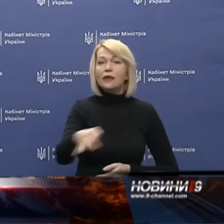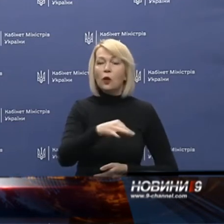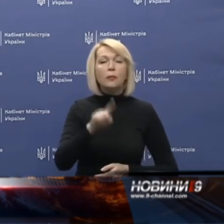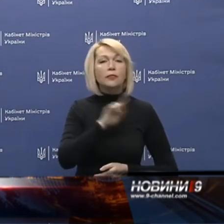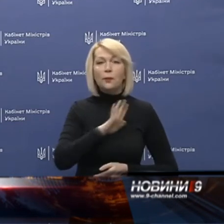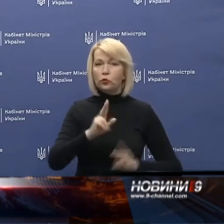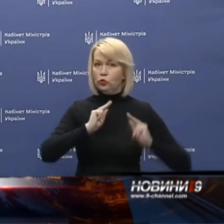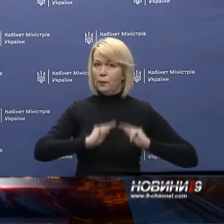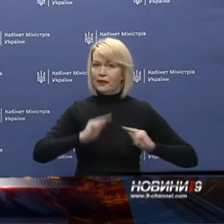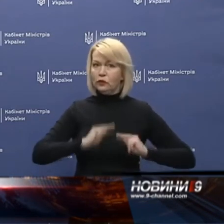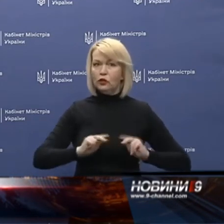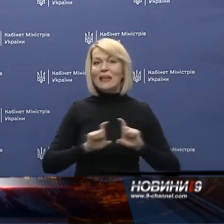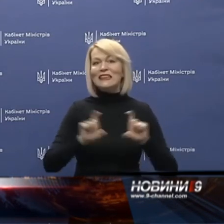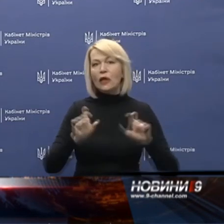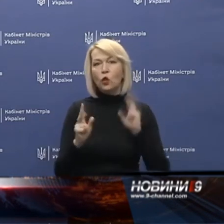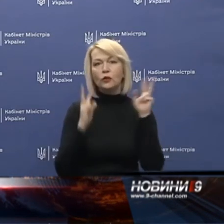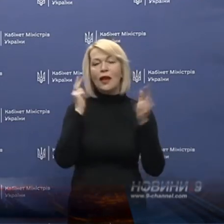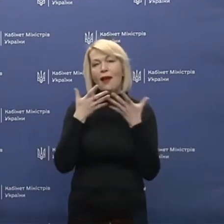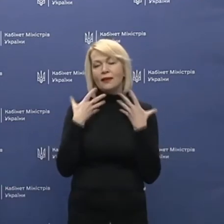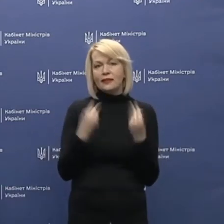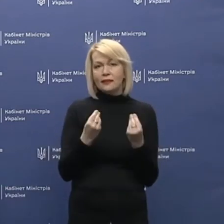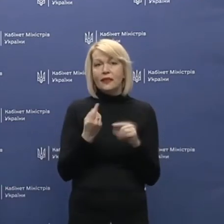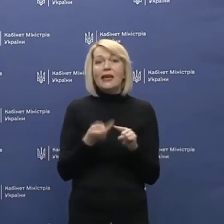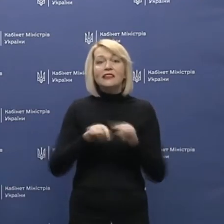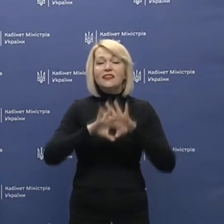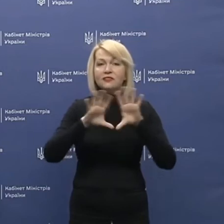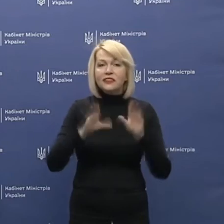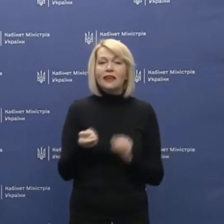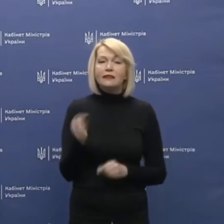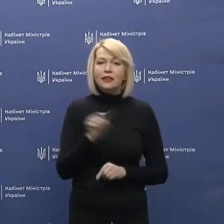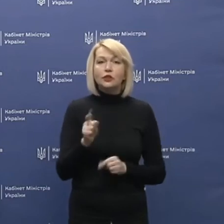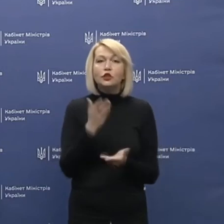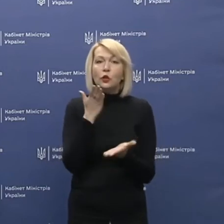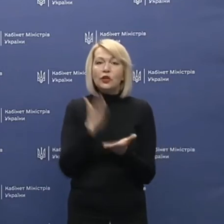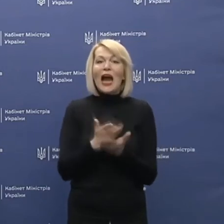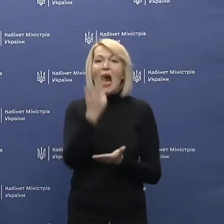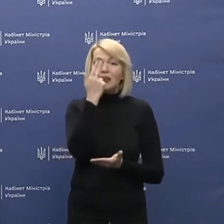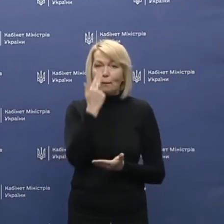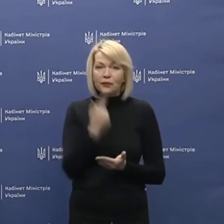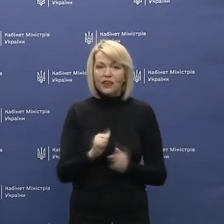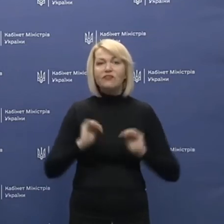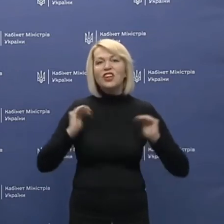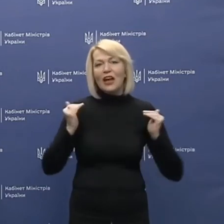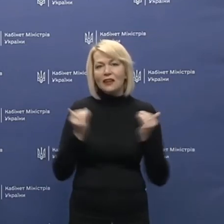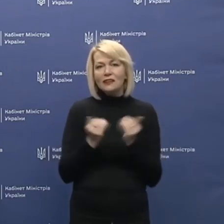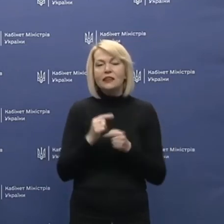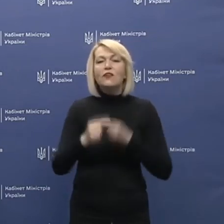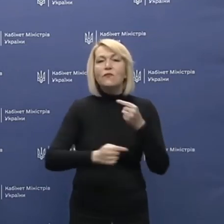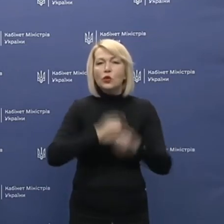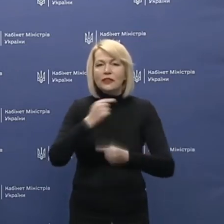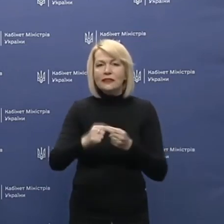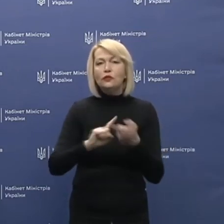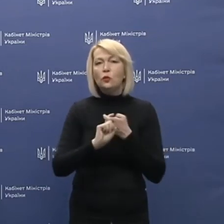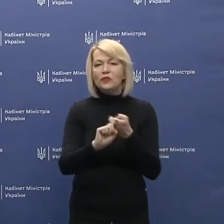будуть працювати салони краси. Тобто це все те, що і є адаптивним карантином, і ми в постійному